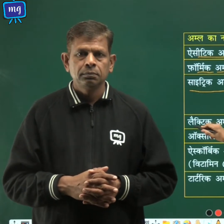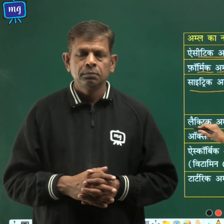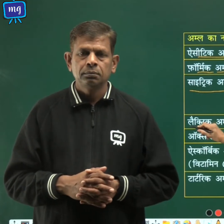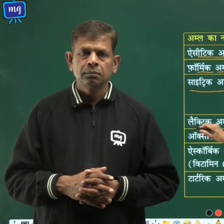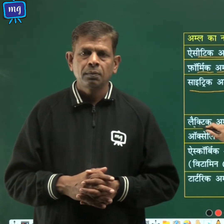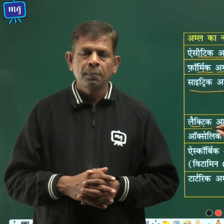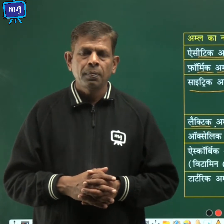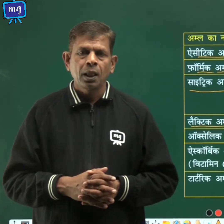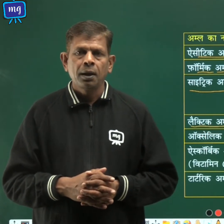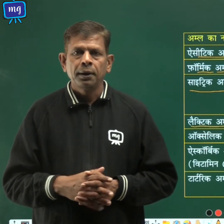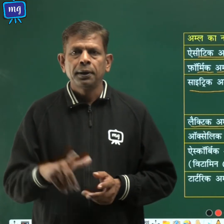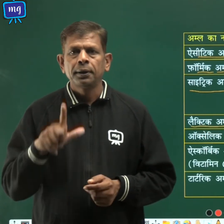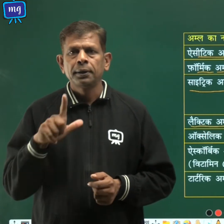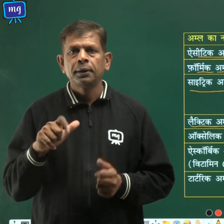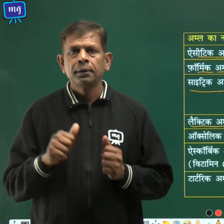लैक्टिक अम्ल